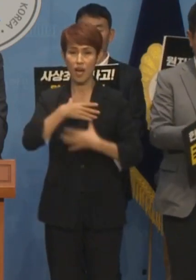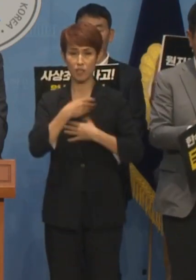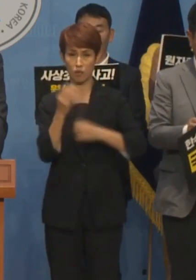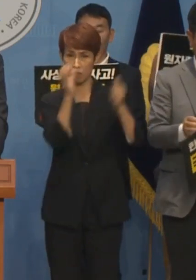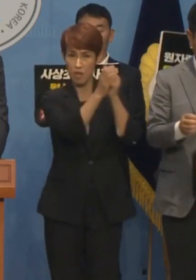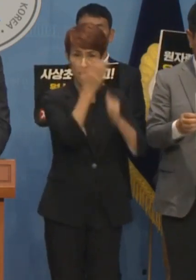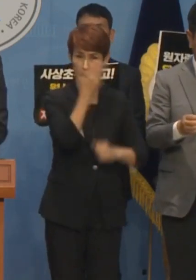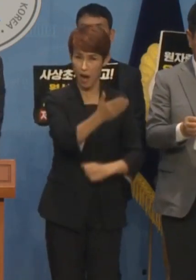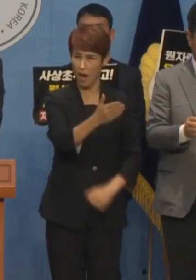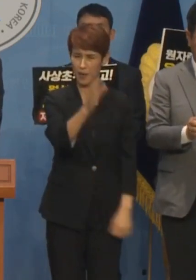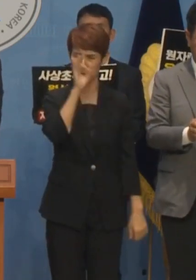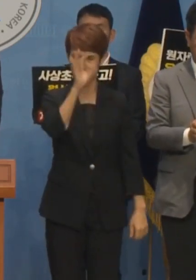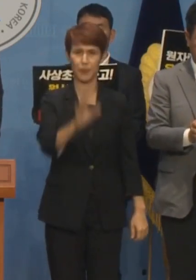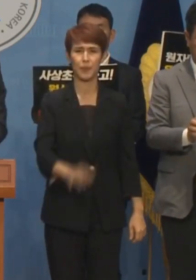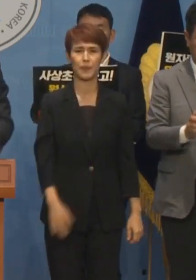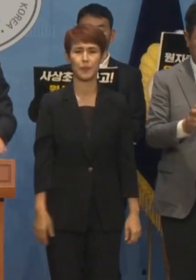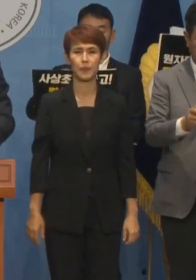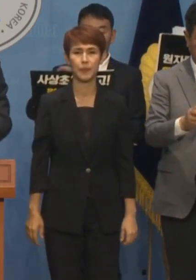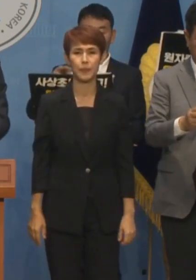수 없습니다.